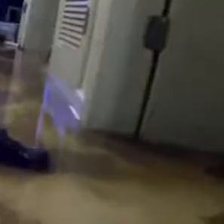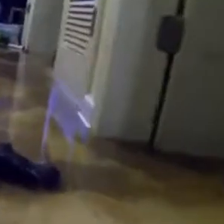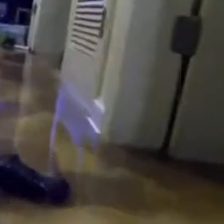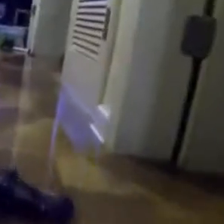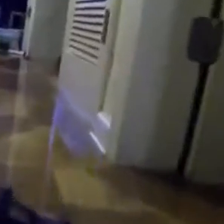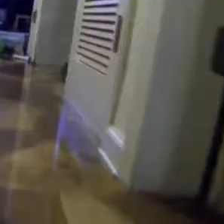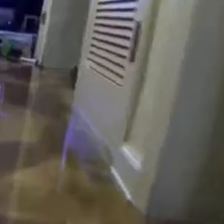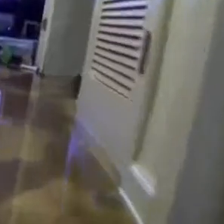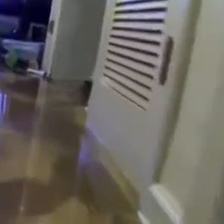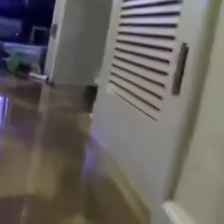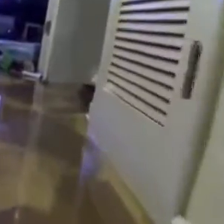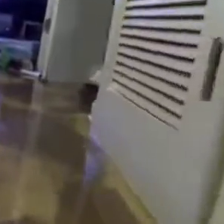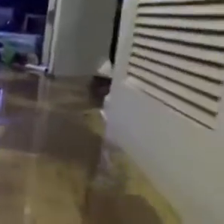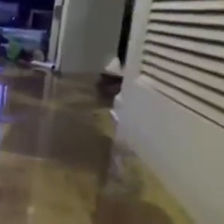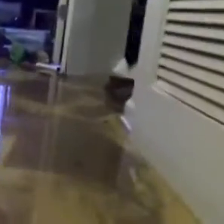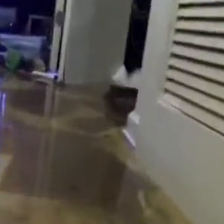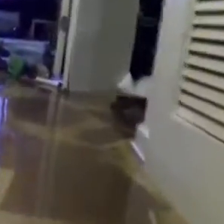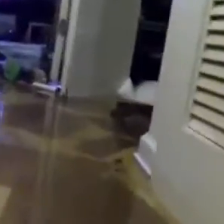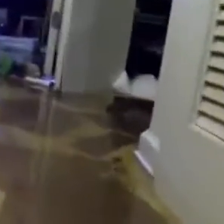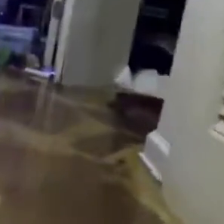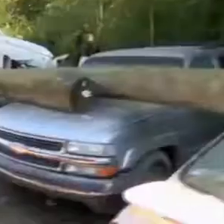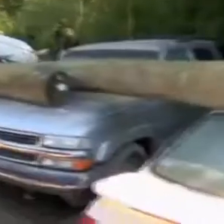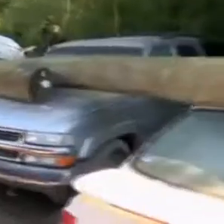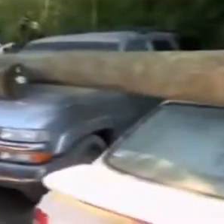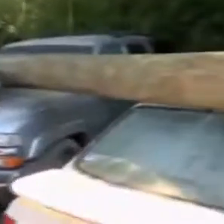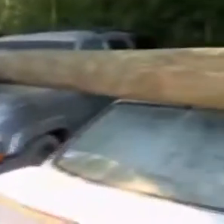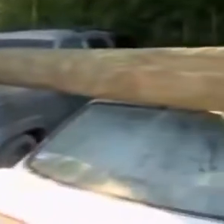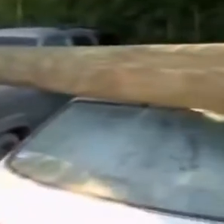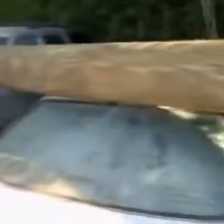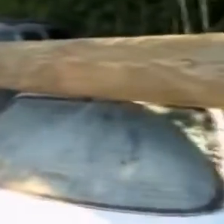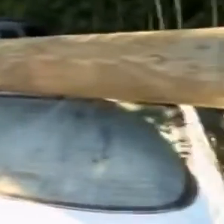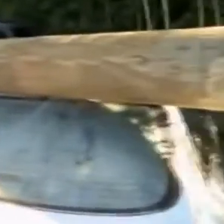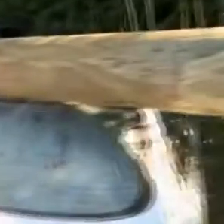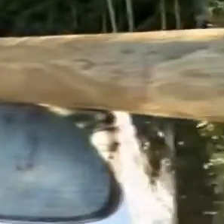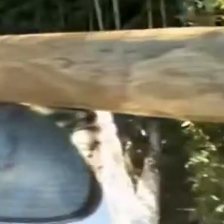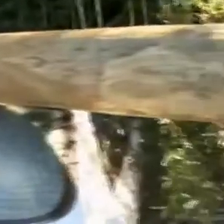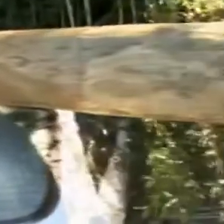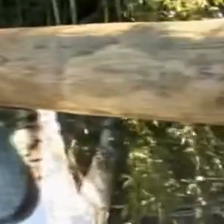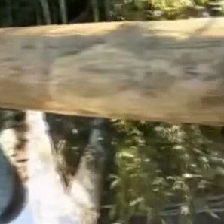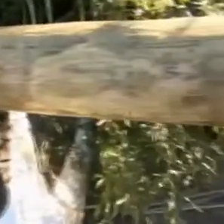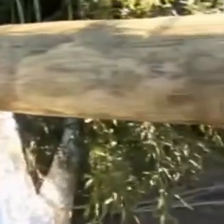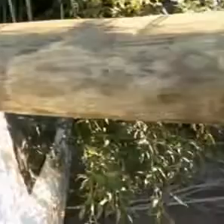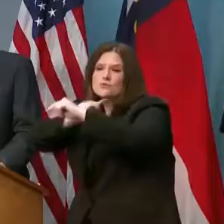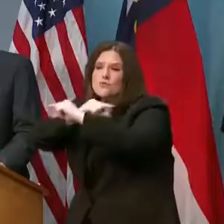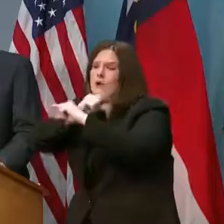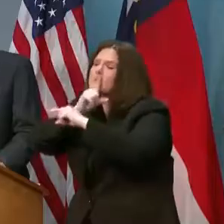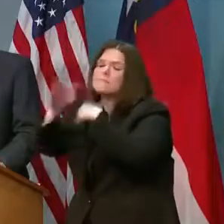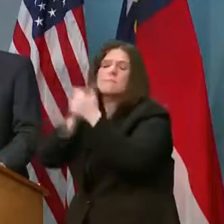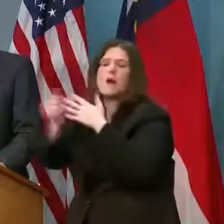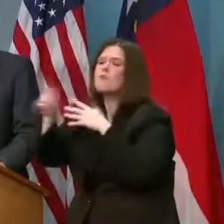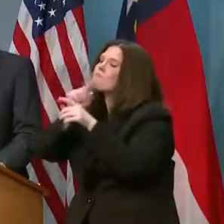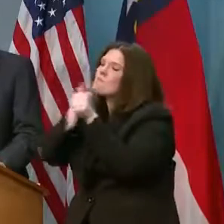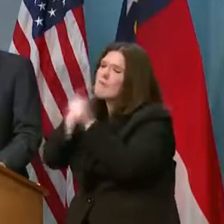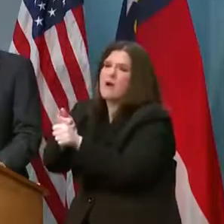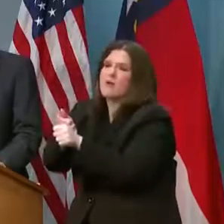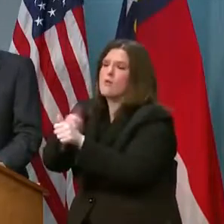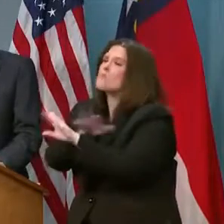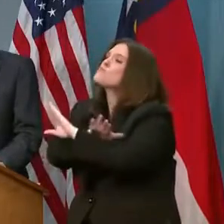de 33 muertos, 18 de ellos en Carolina del Norte. Los equipos de rescate buscan a supervivientes. Las autoridades